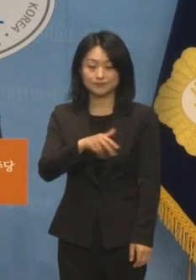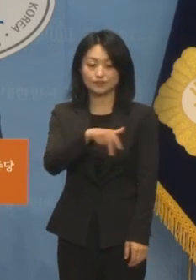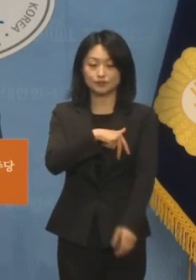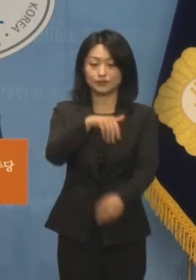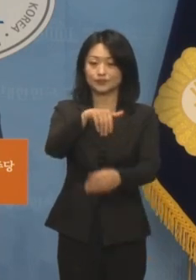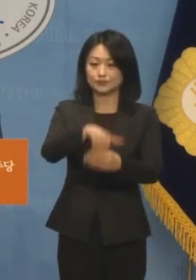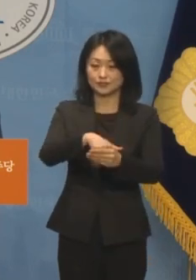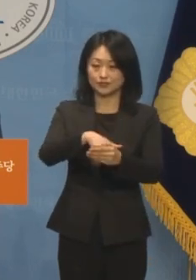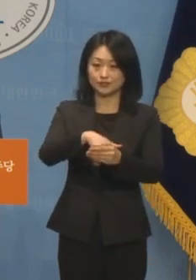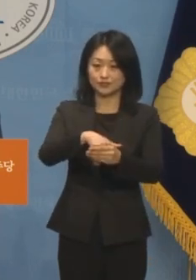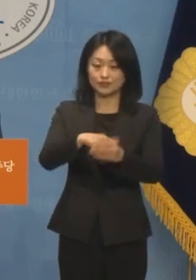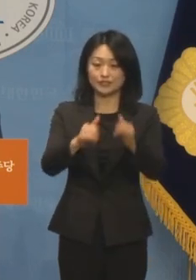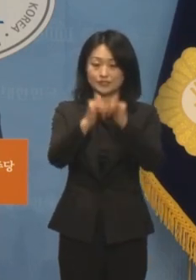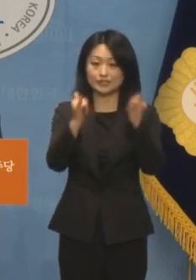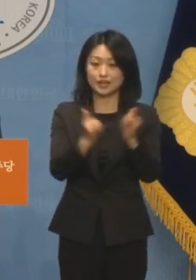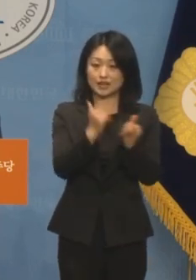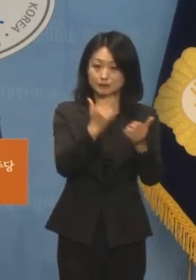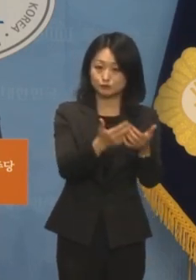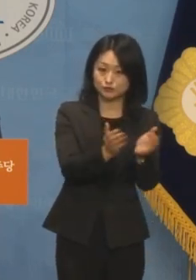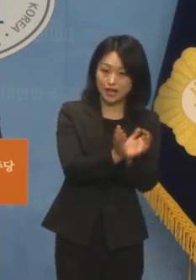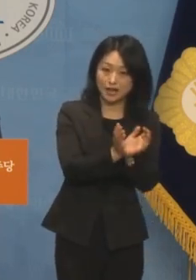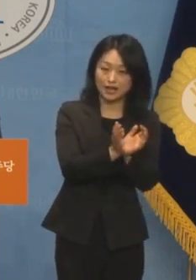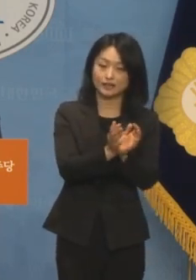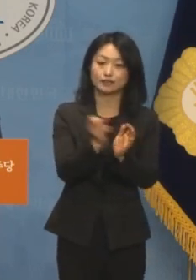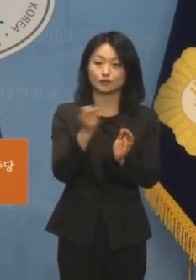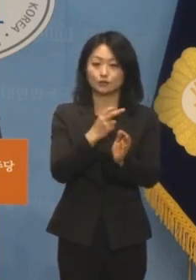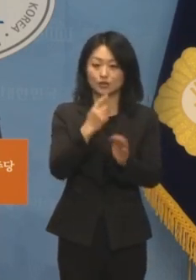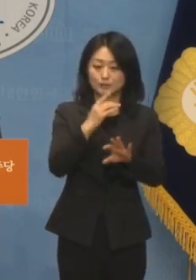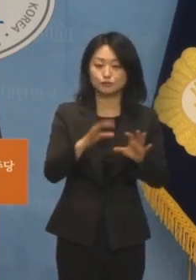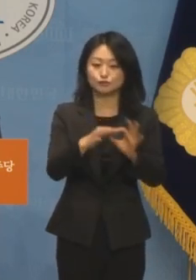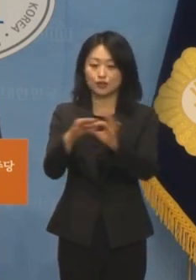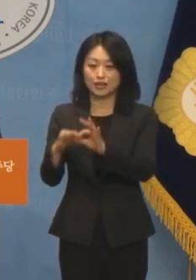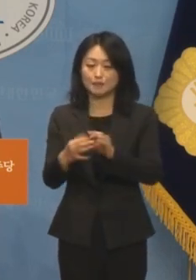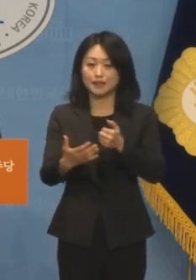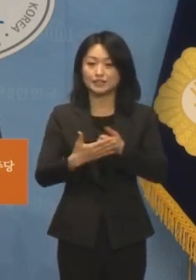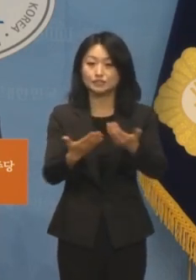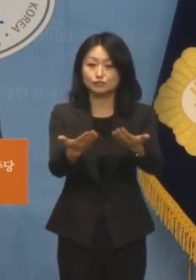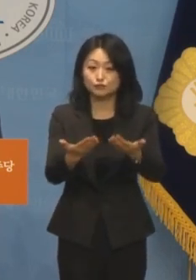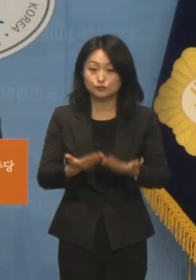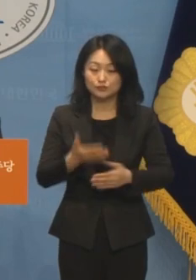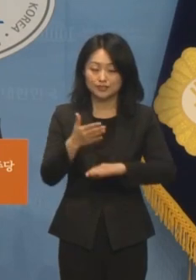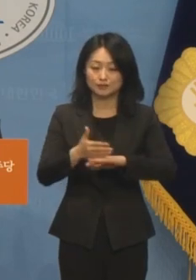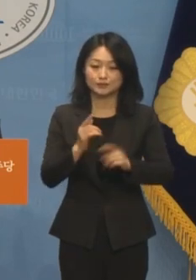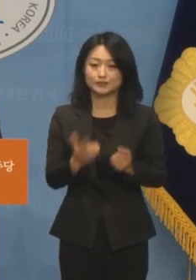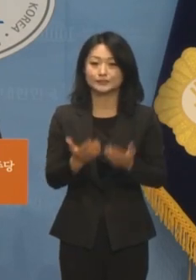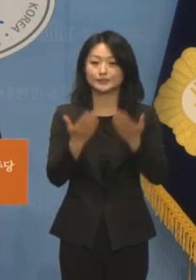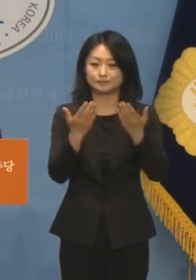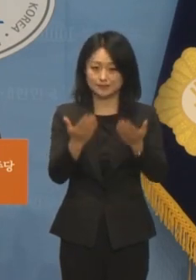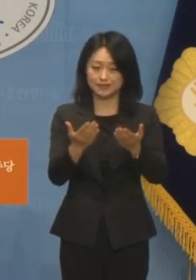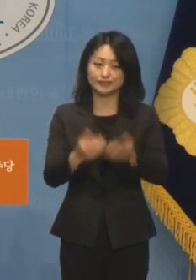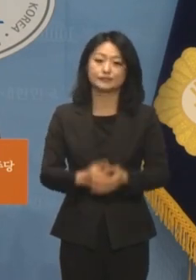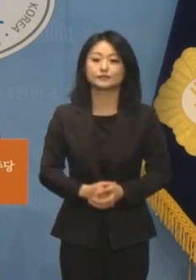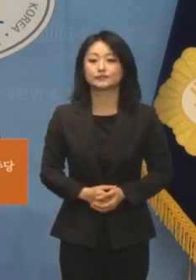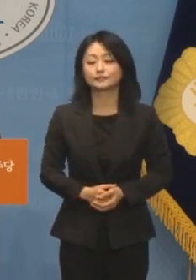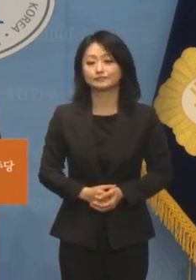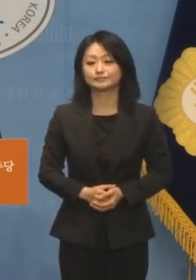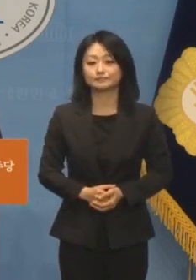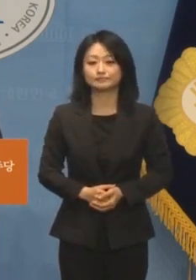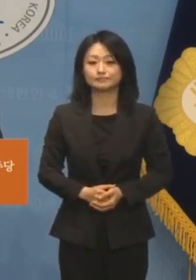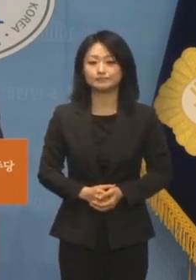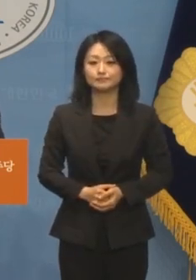총선에 사회민주당과 범민주진영에 보내준 지지와 응원에 대해서 감사드립니다.